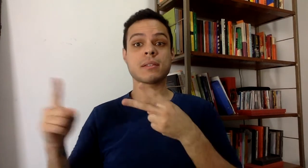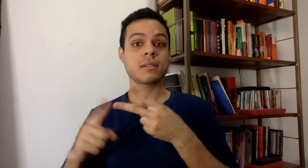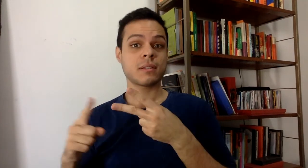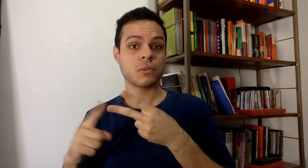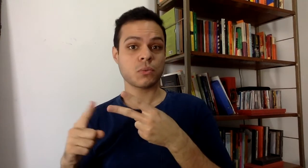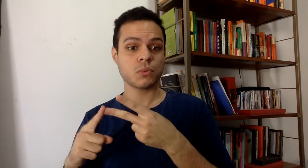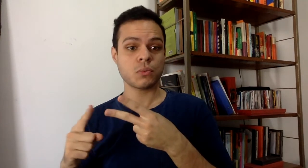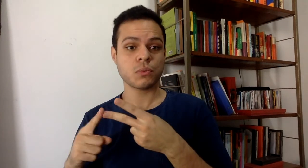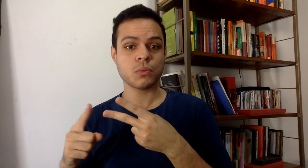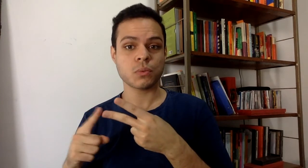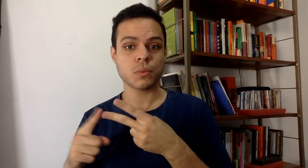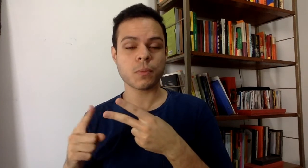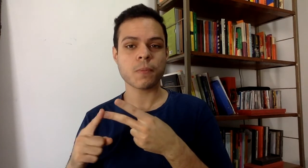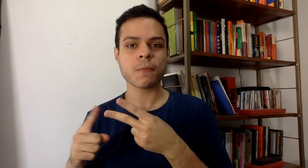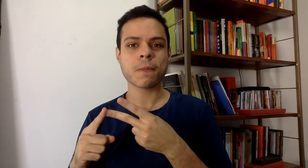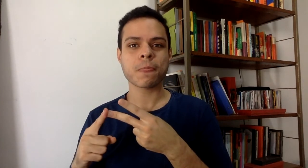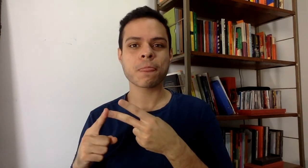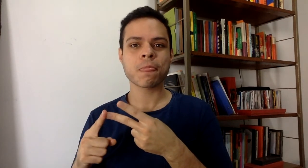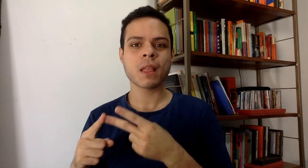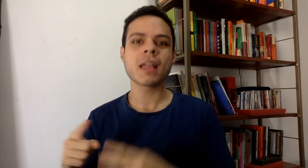A segunda pergunta